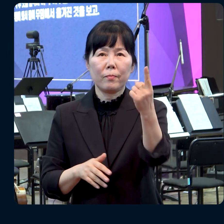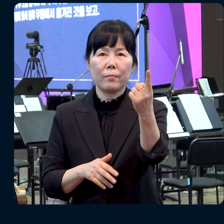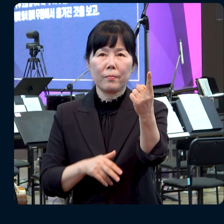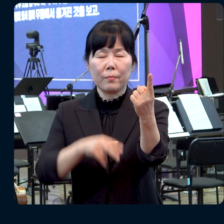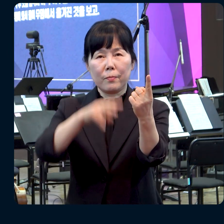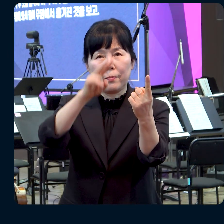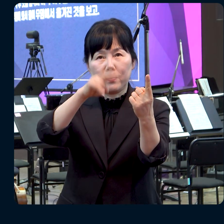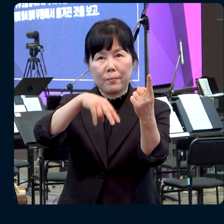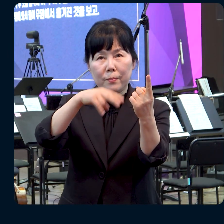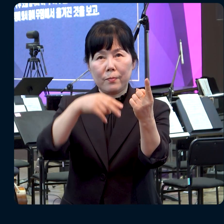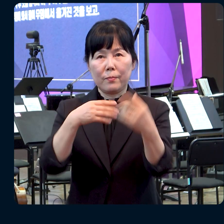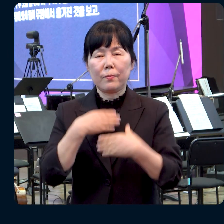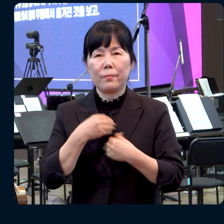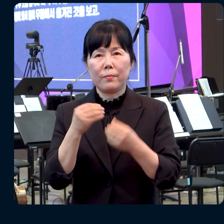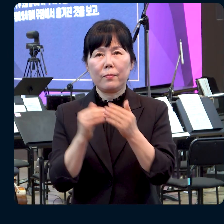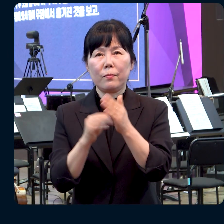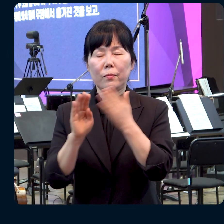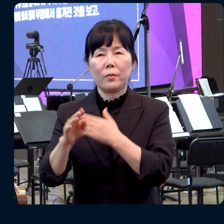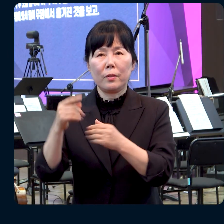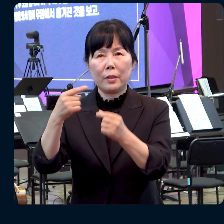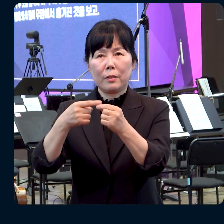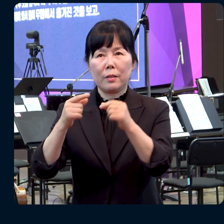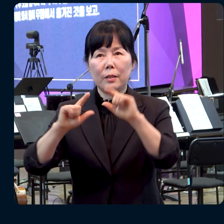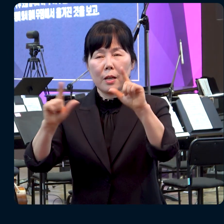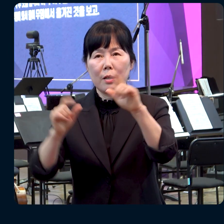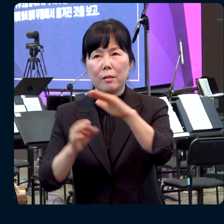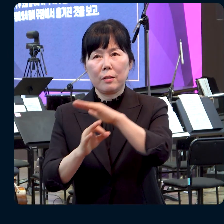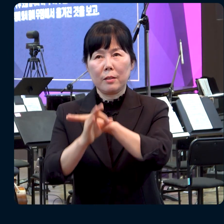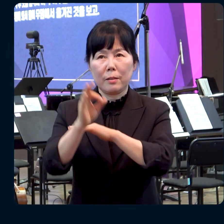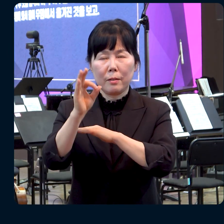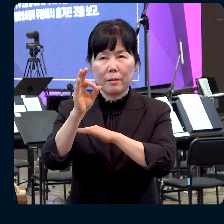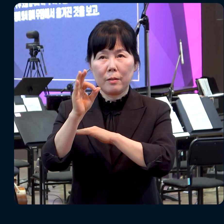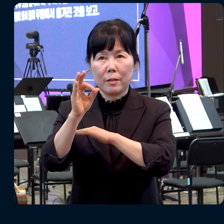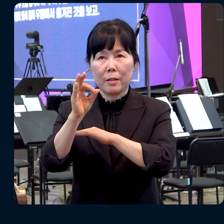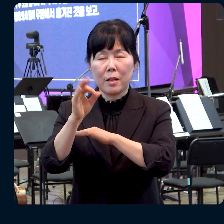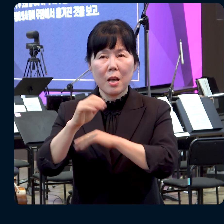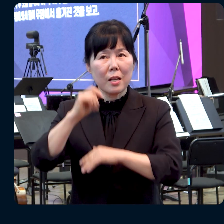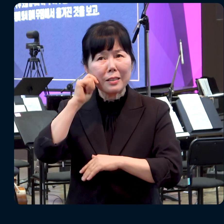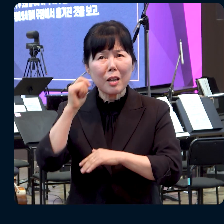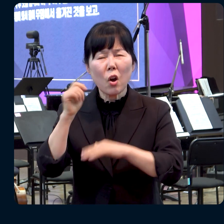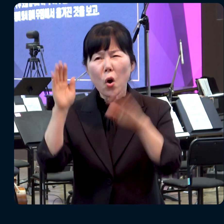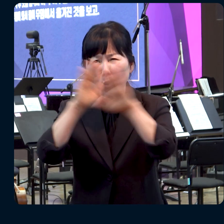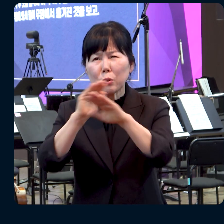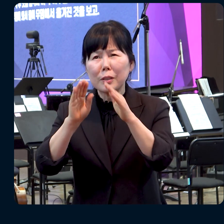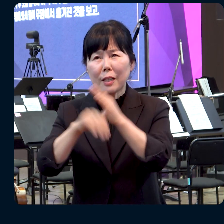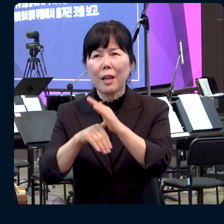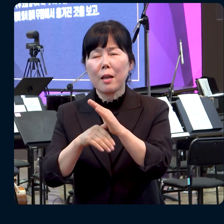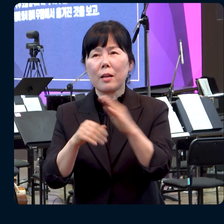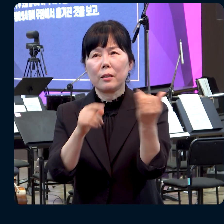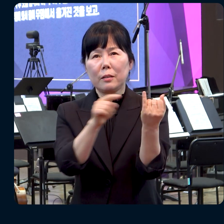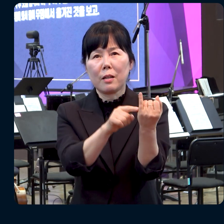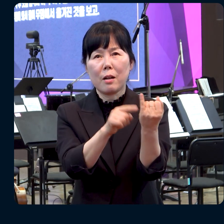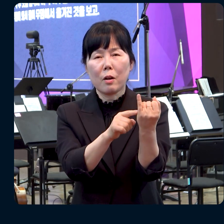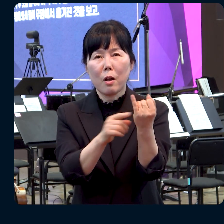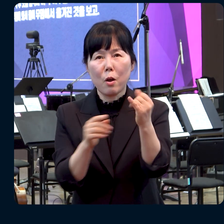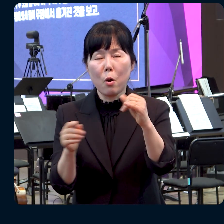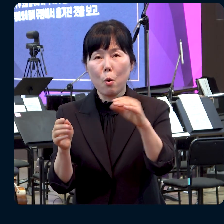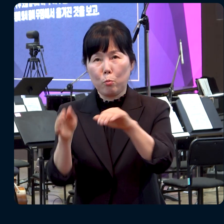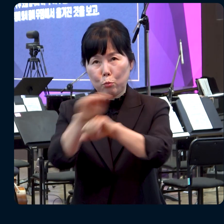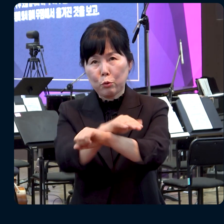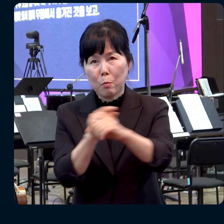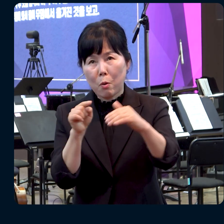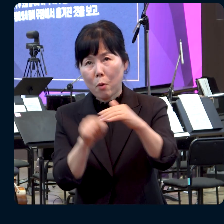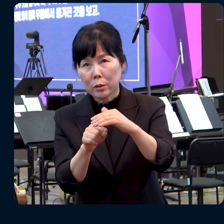같이 읽습니다. 안식 후 첫날 일찍이 아직 어두울 때에 막달라 마리아가 무덤에 와서 돌이